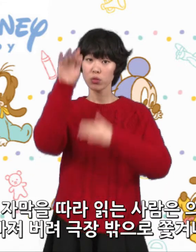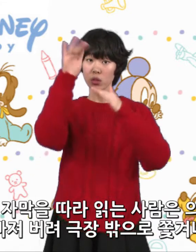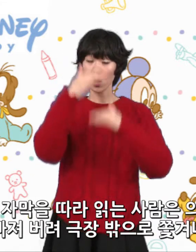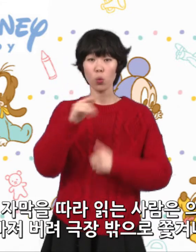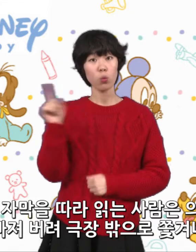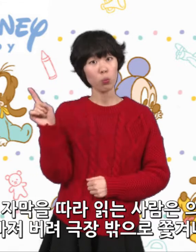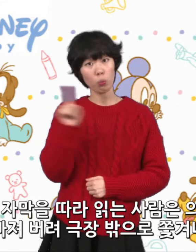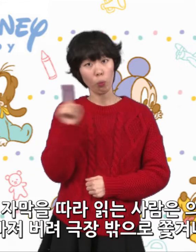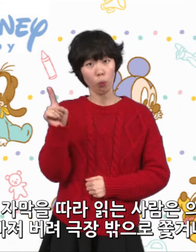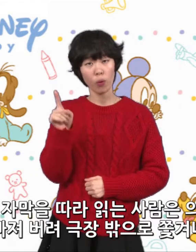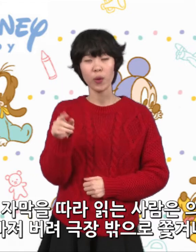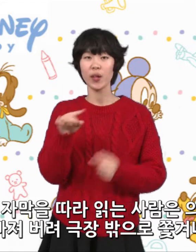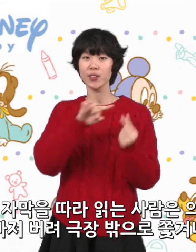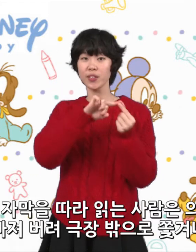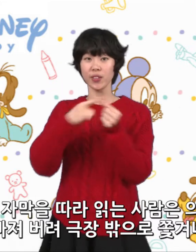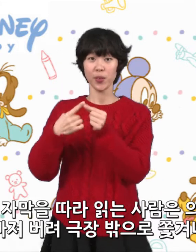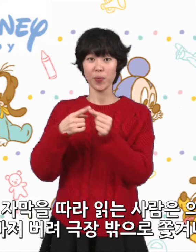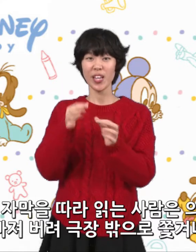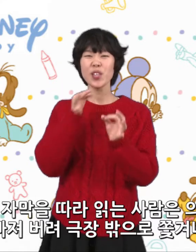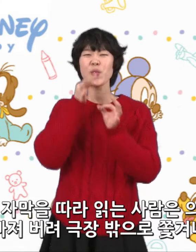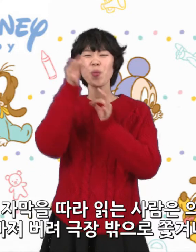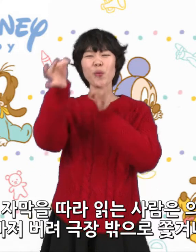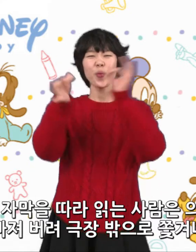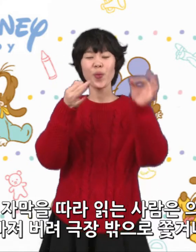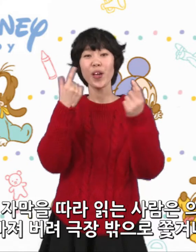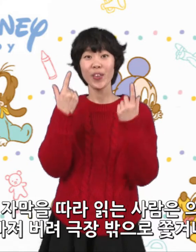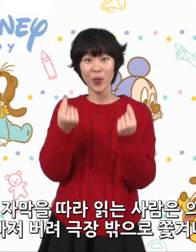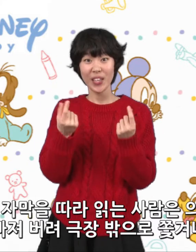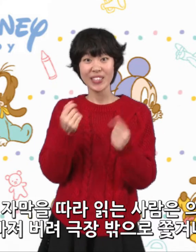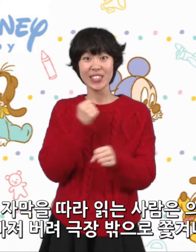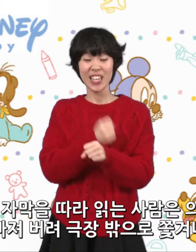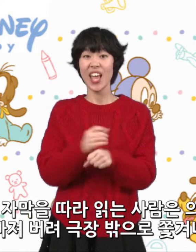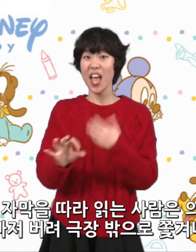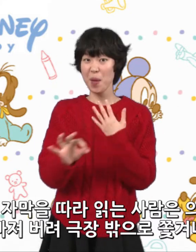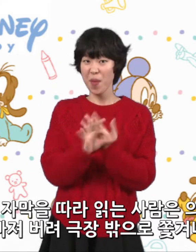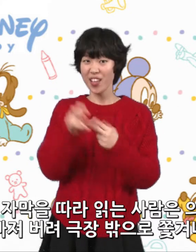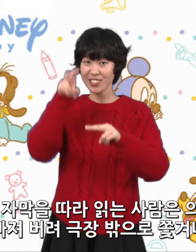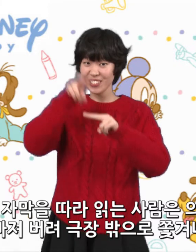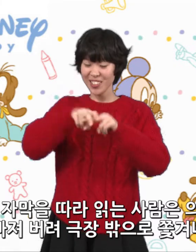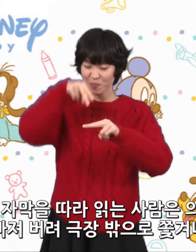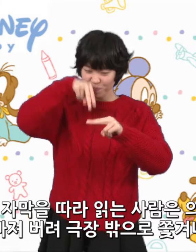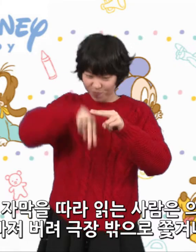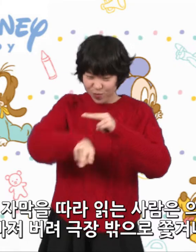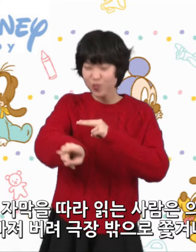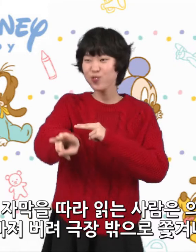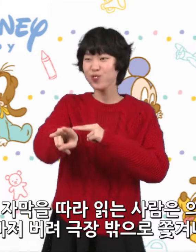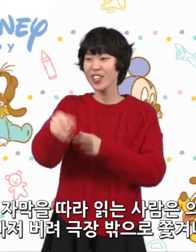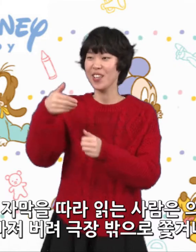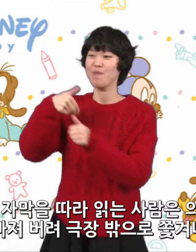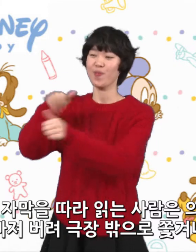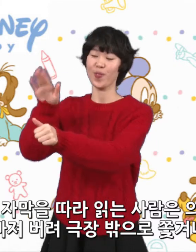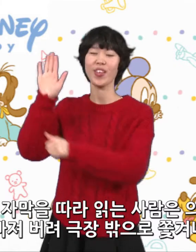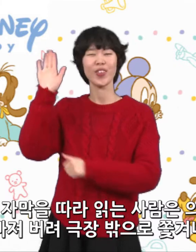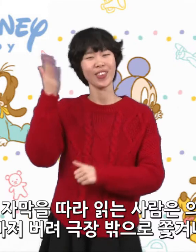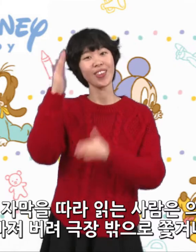꼬마 선생은 자막을 따라 읽는 사람은 의자 밑에 있는 구멍으로 쏙 빠져버려 극장 밖으로